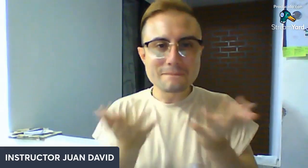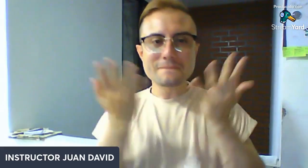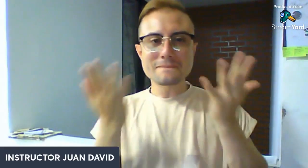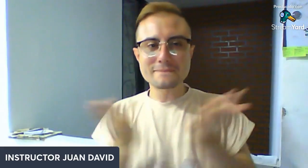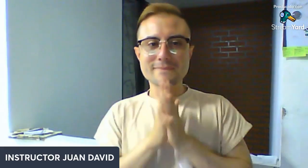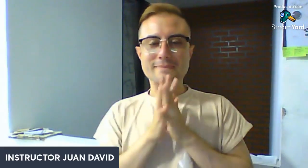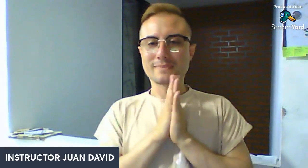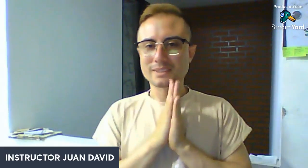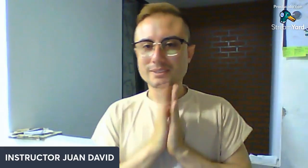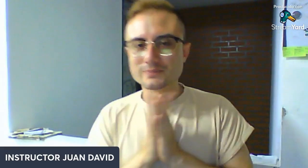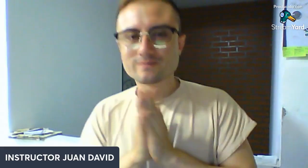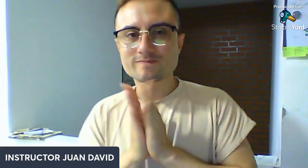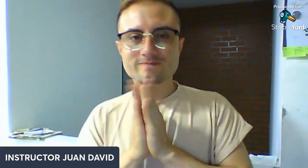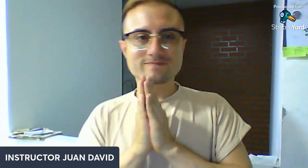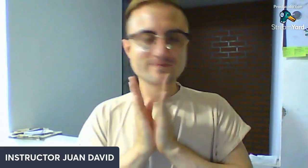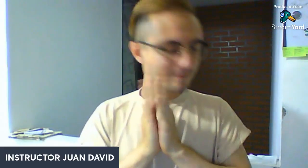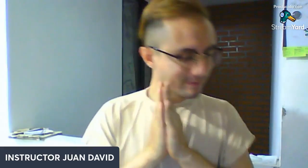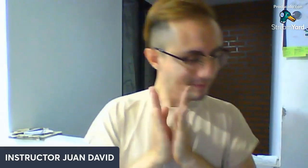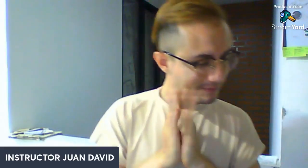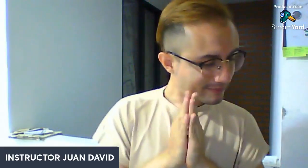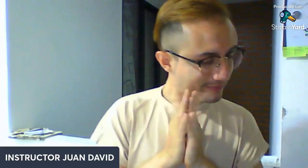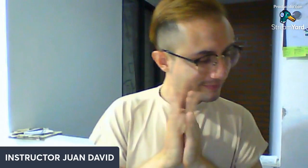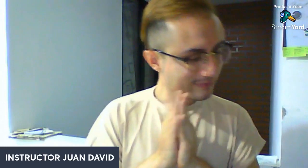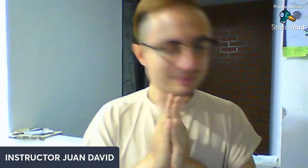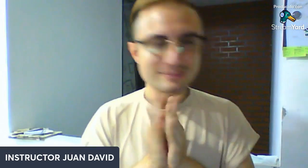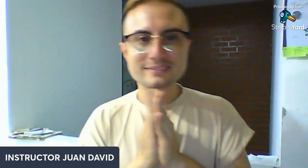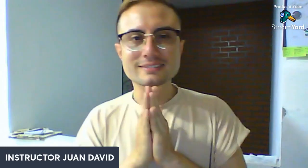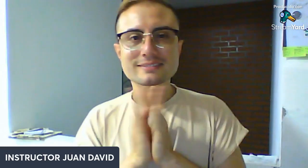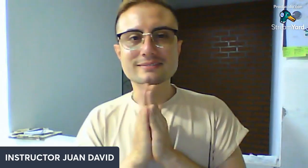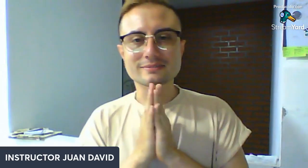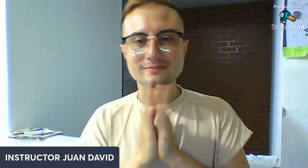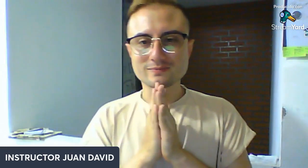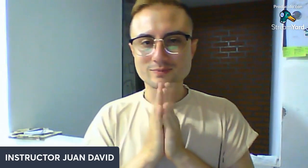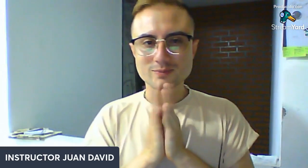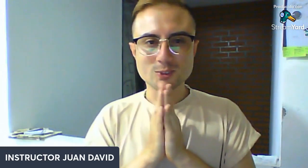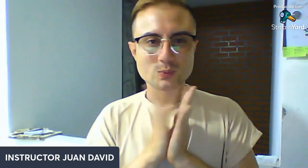Los espero, chico, ánimos. Ánimos, entren, ingresen.